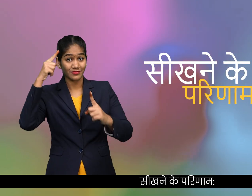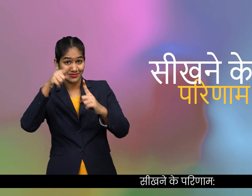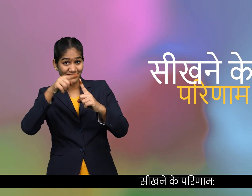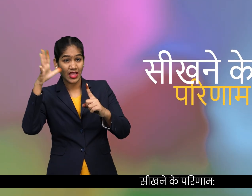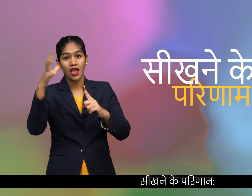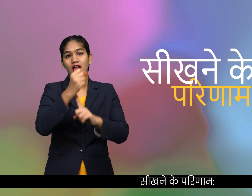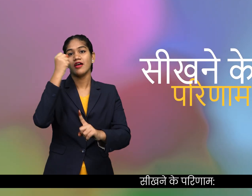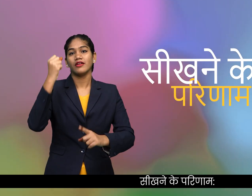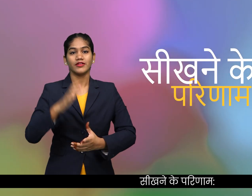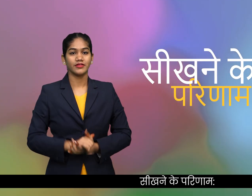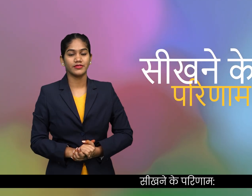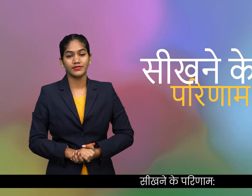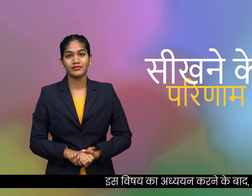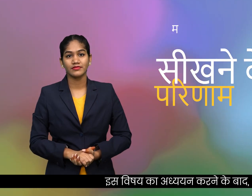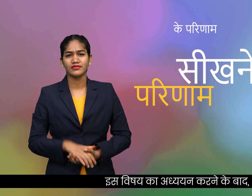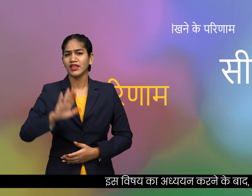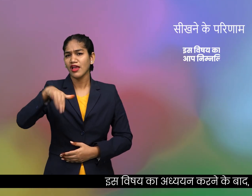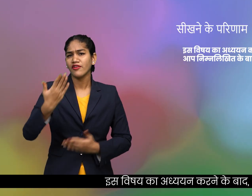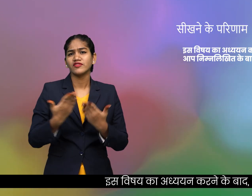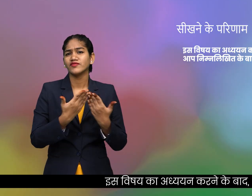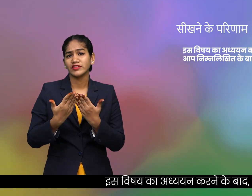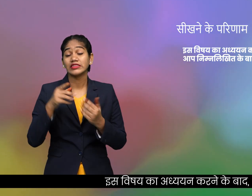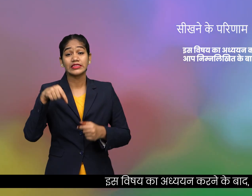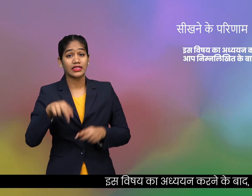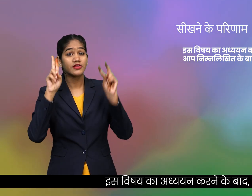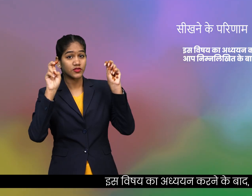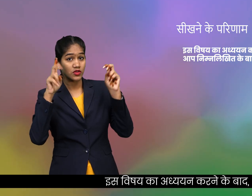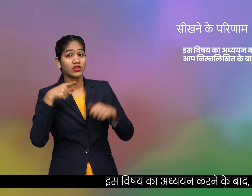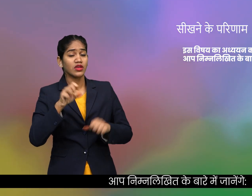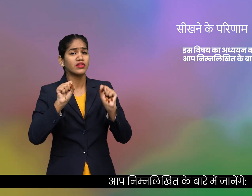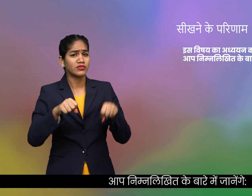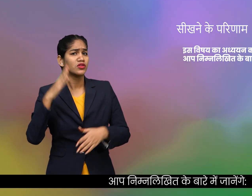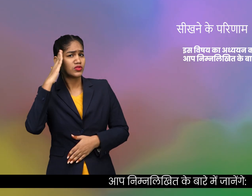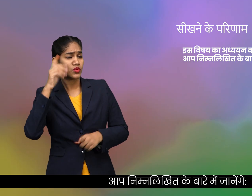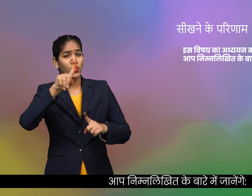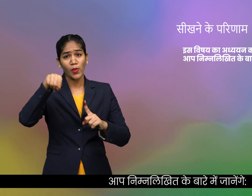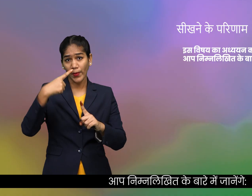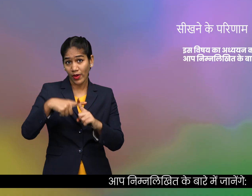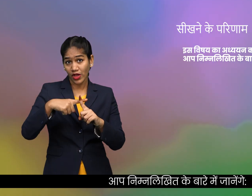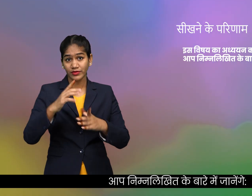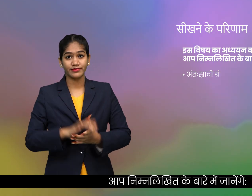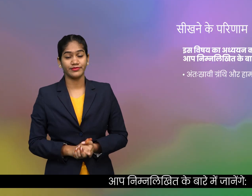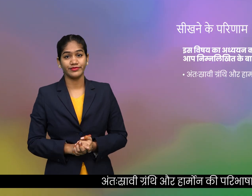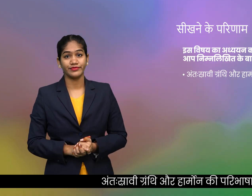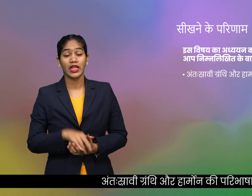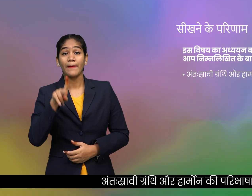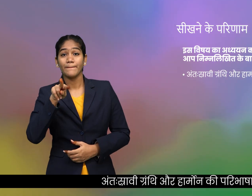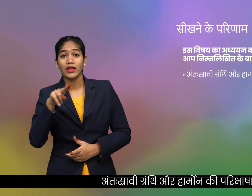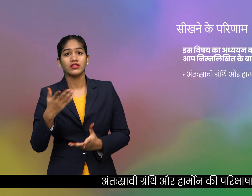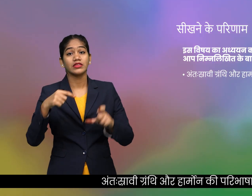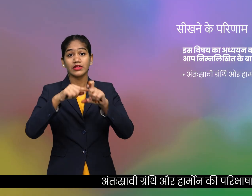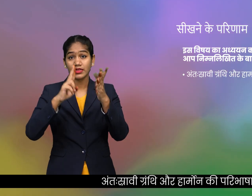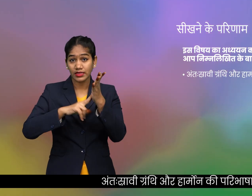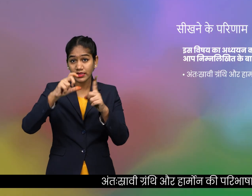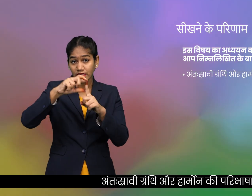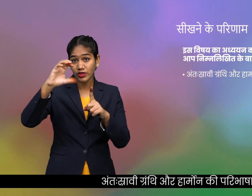सीखने के परिणाम। इस विषय का अध्ययन करने के बाद आप निम्नलिखित के बारे में जानेंगे।